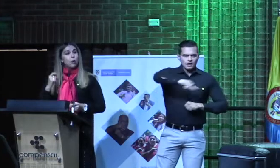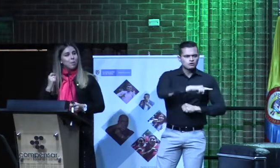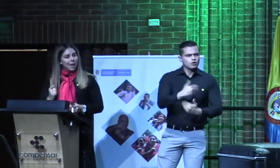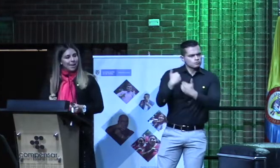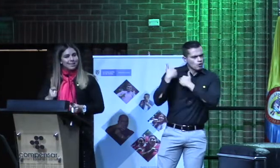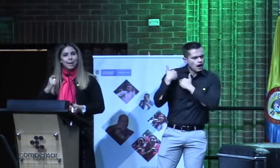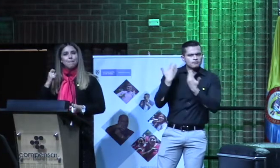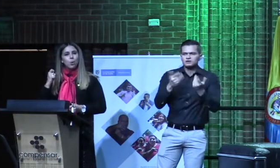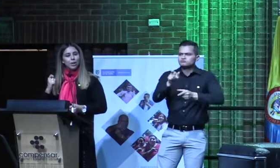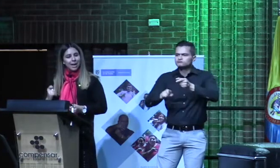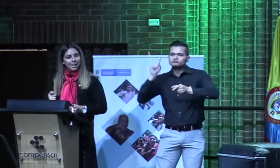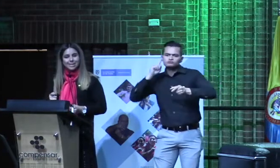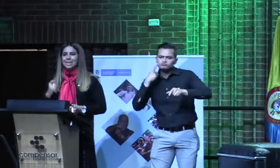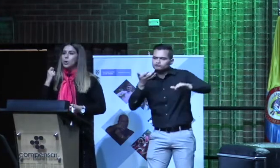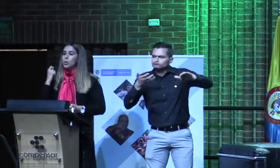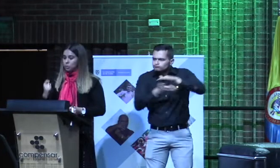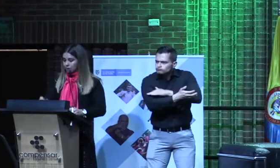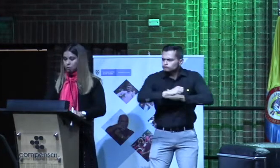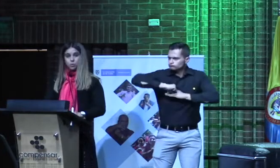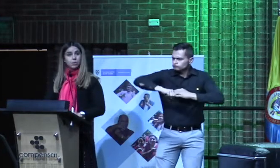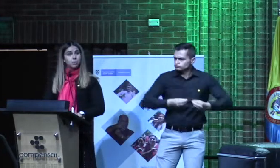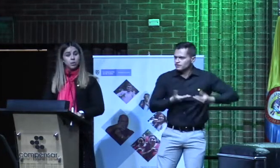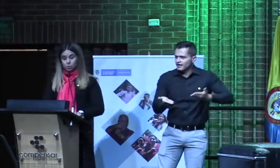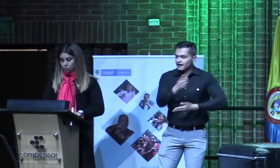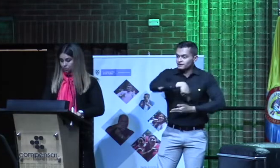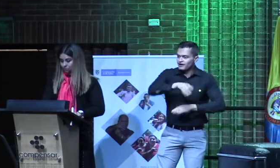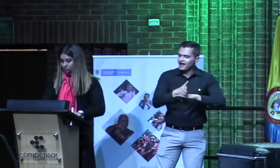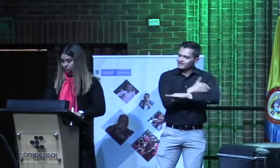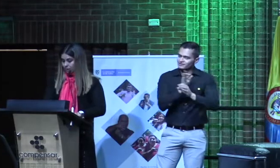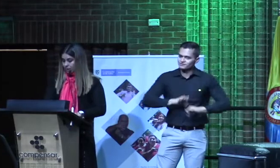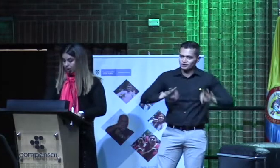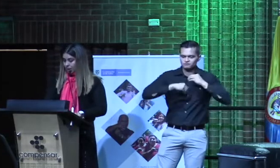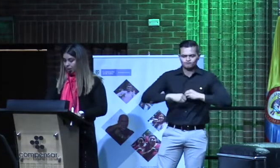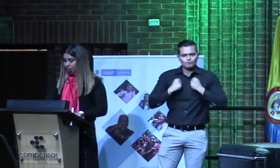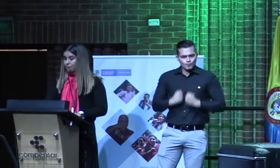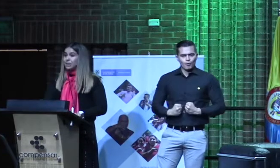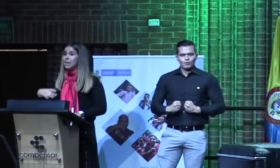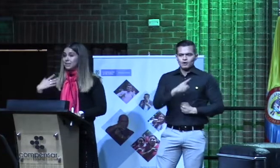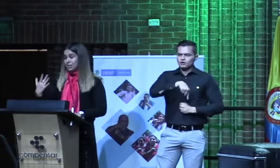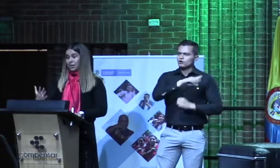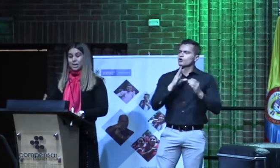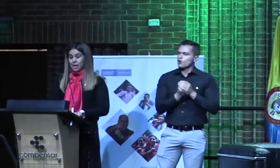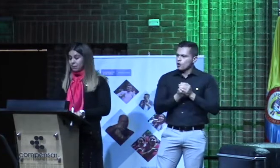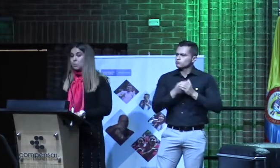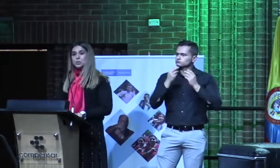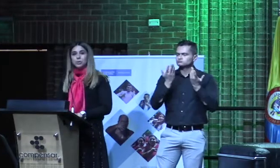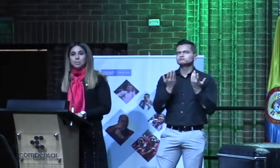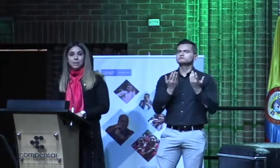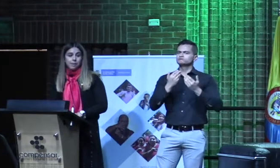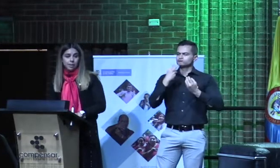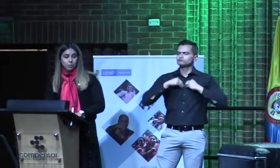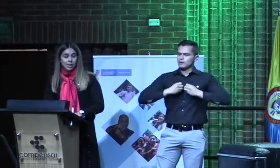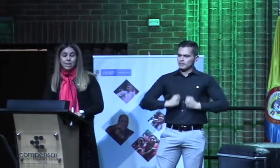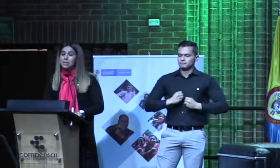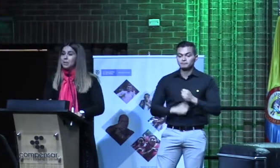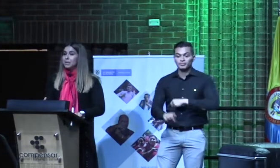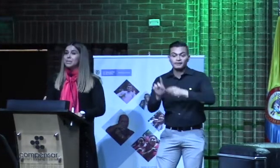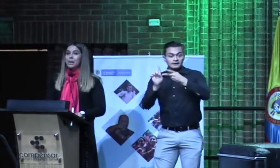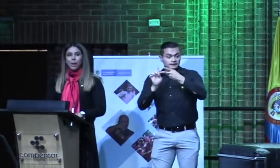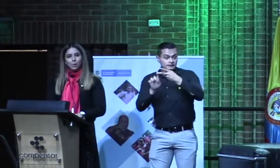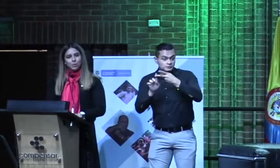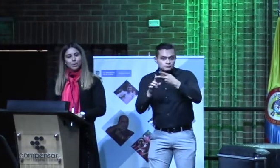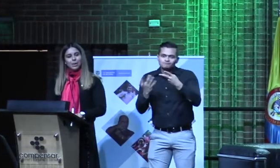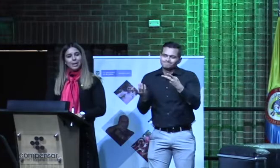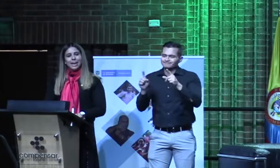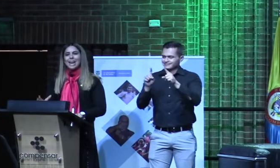derechos formadas, empoderadas y que conozcan los conceptos de inclusión. Frente a la accesibilidad de la información también definimos líneas y metas